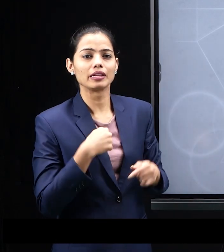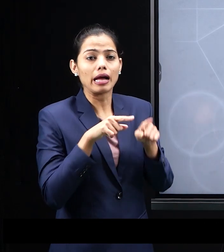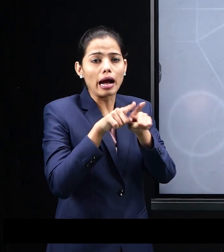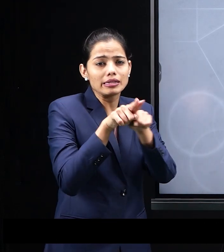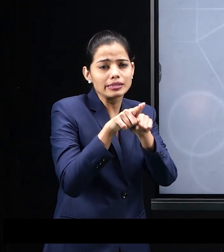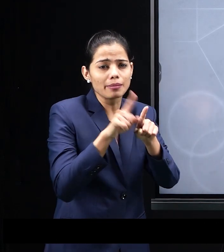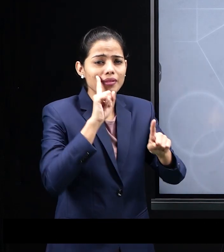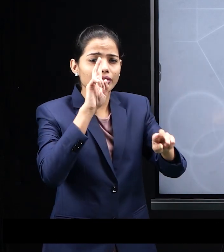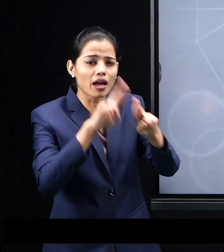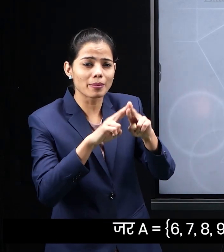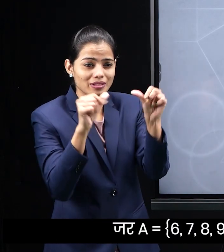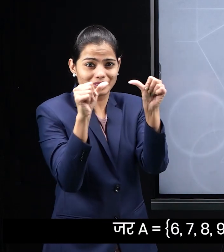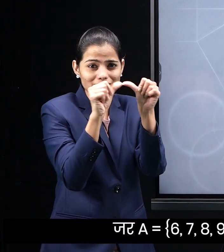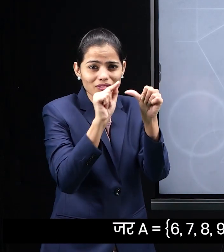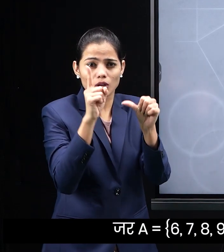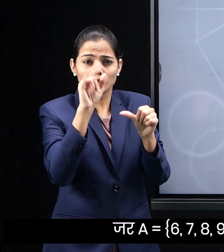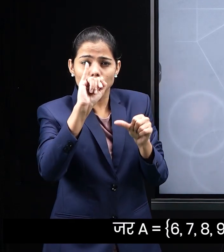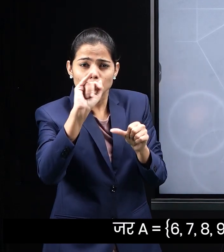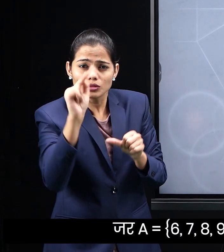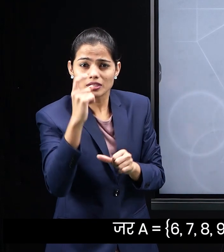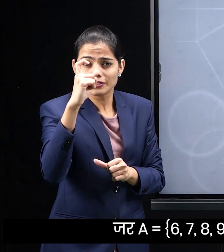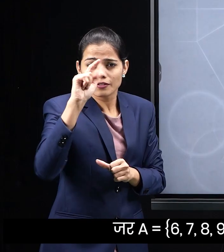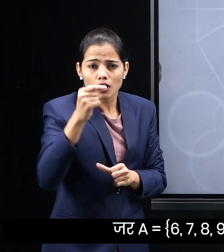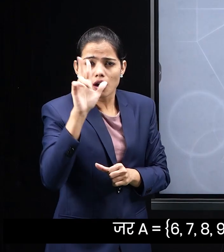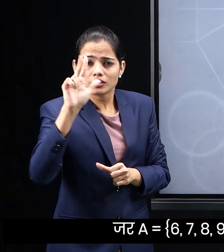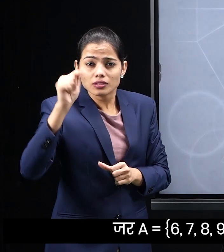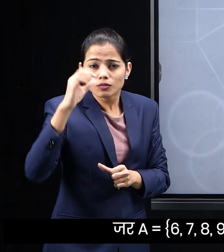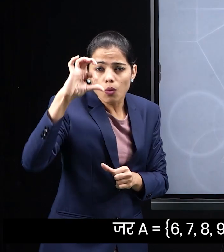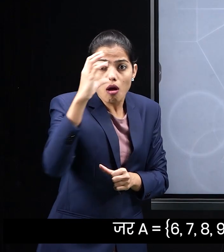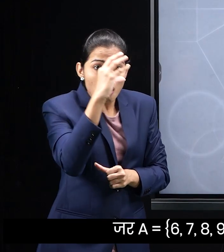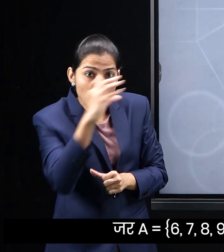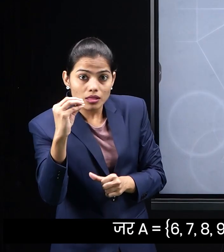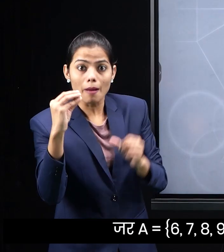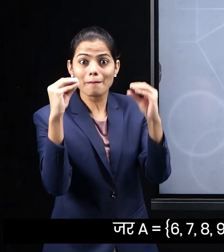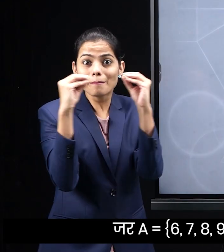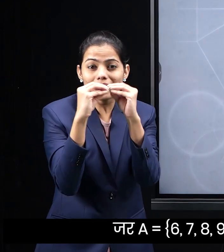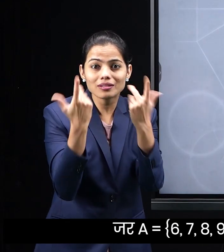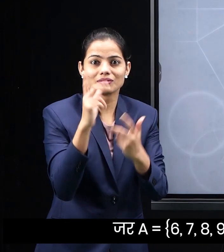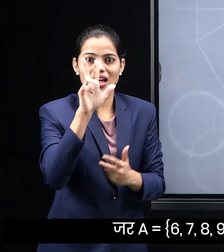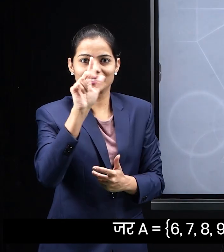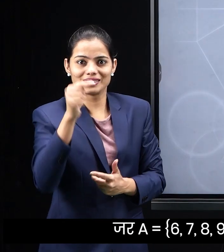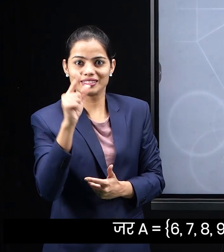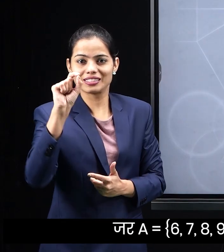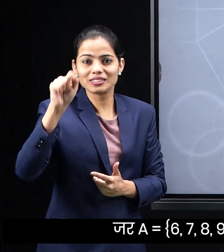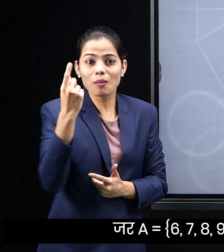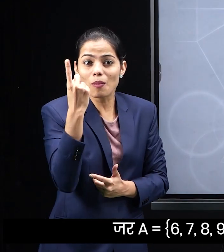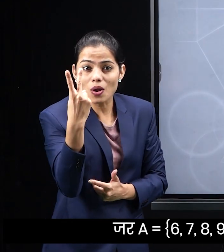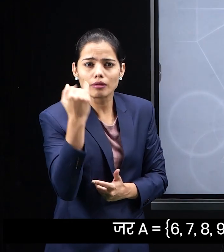उदाहरण जर a is equals to 6, 7, 8, 9, b is equals to 8, 10, 12 असेल तर